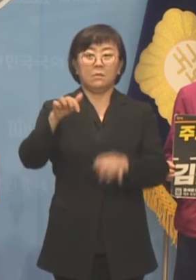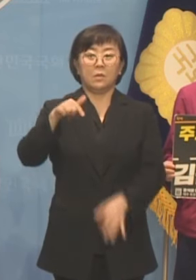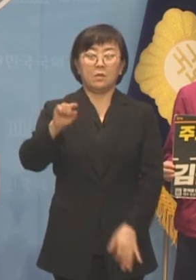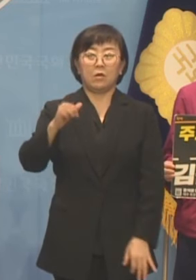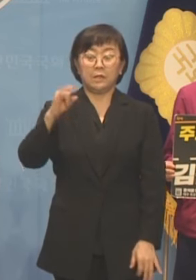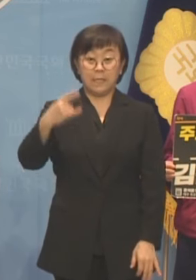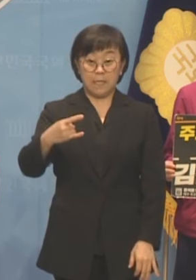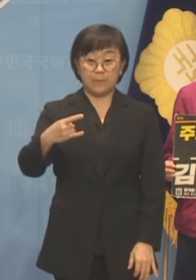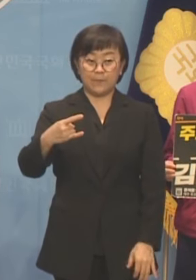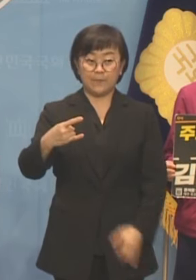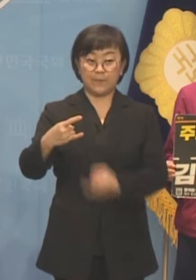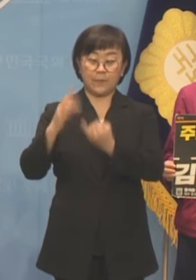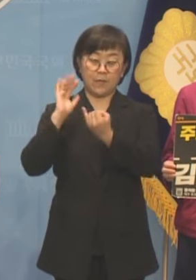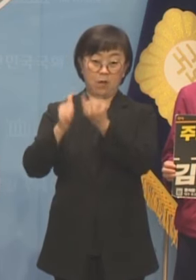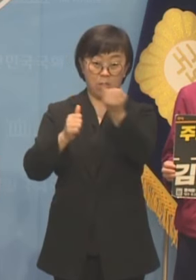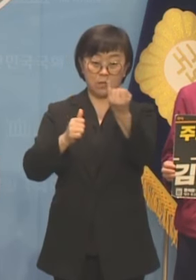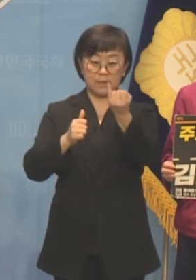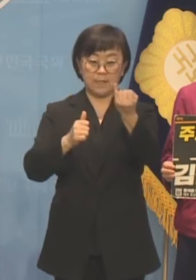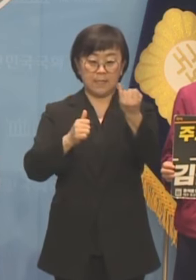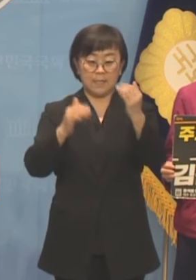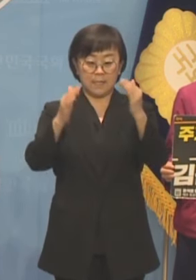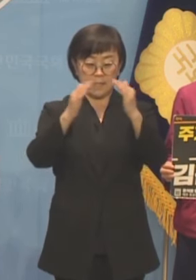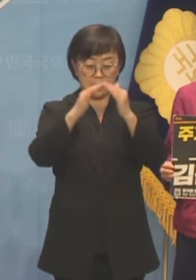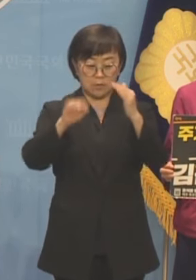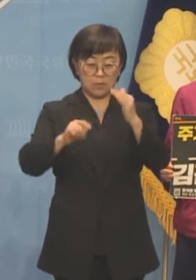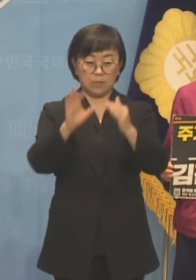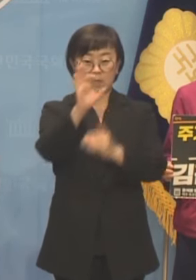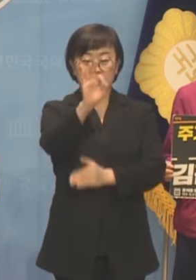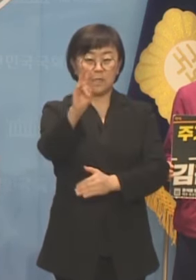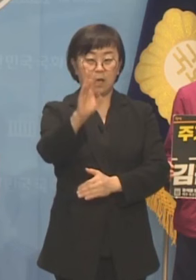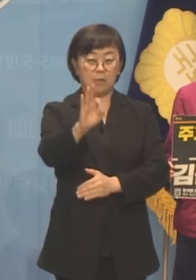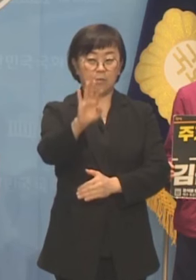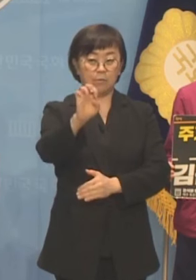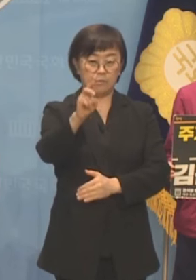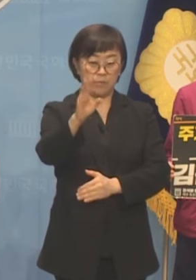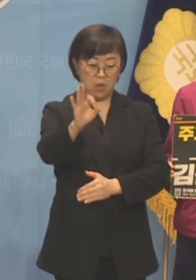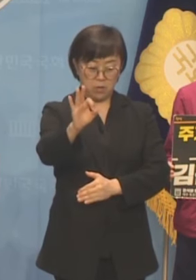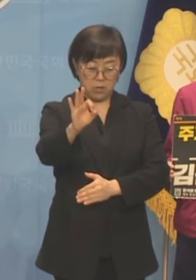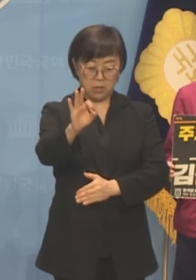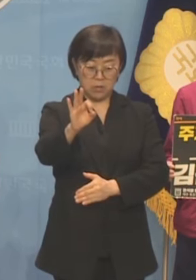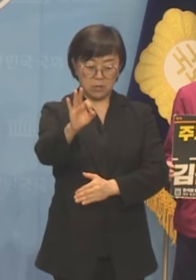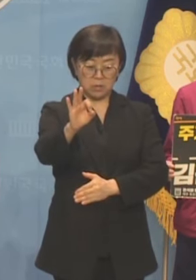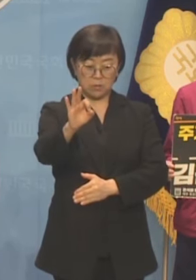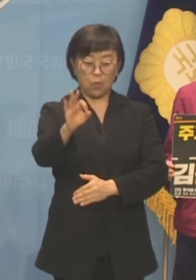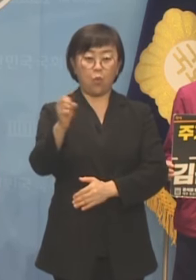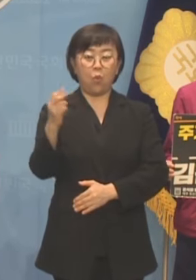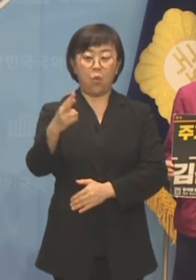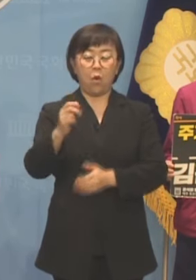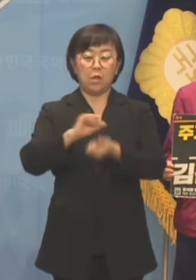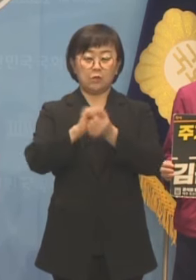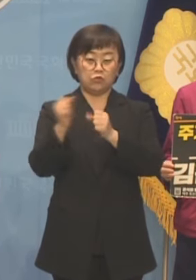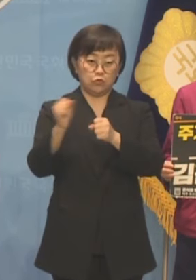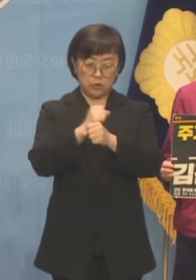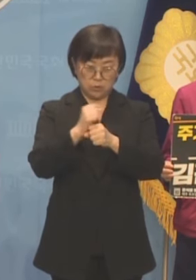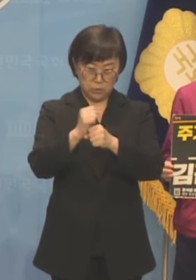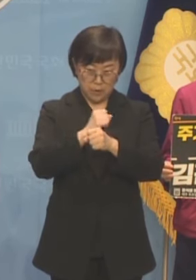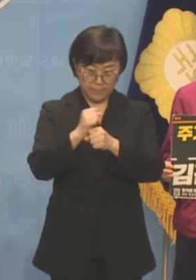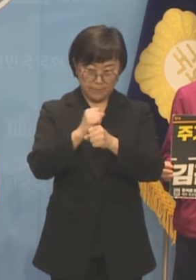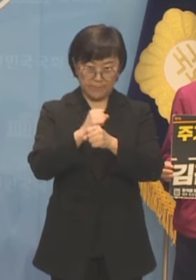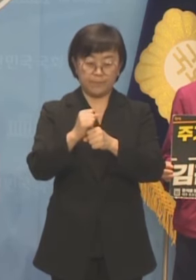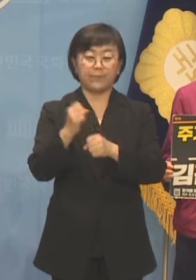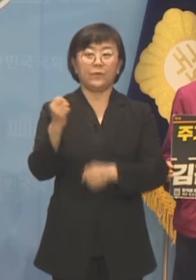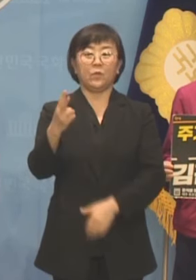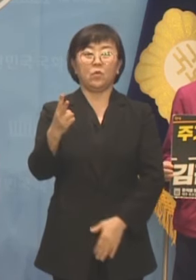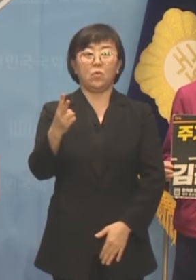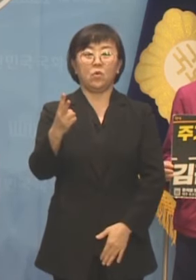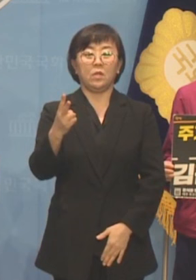김건희 여사 일가의 양평 공흥지구 그리고 김건희 여사의 도이치 모터스 주가